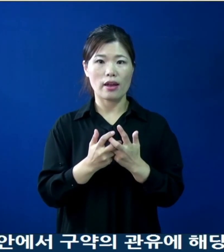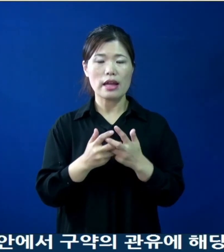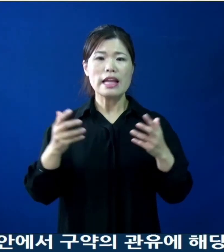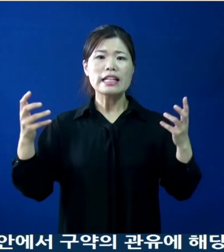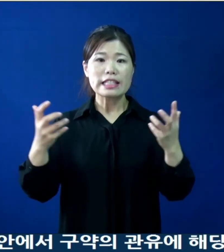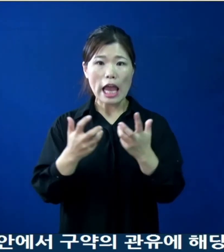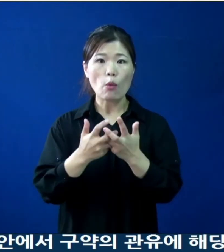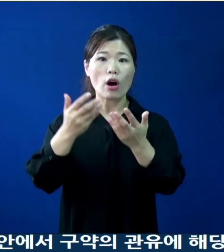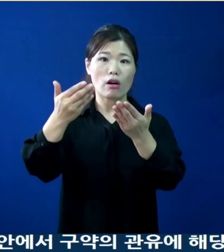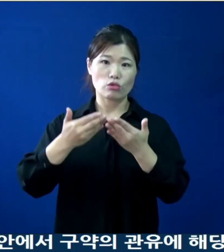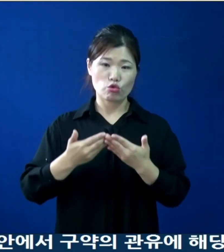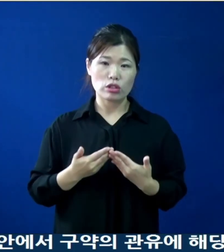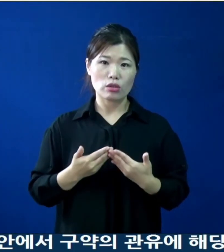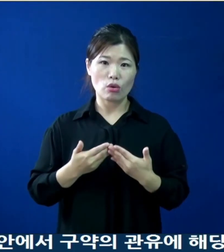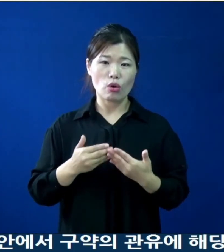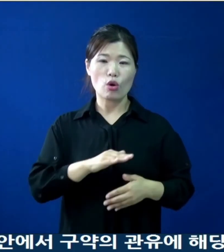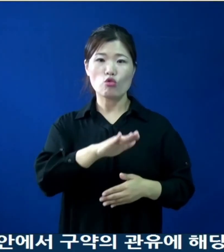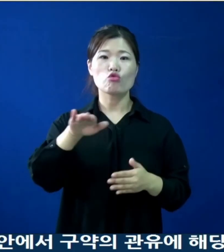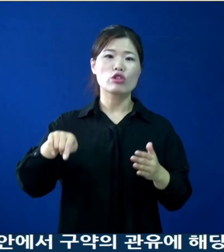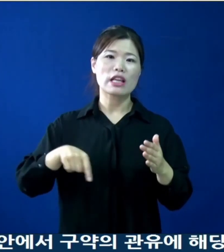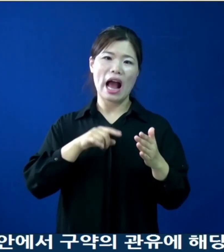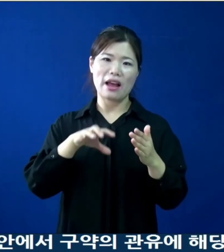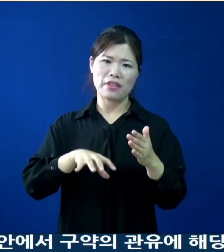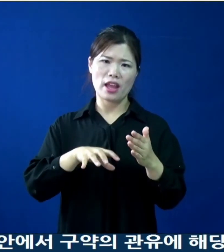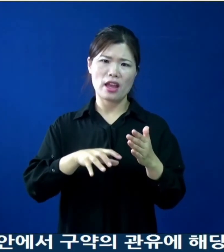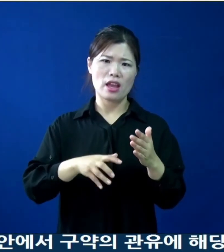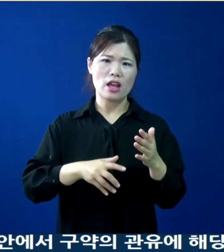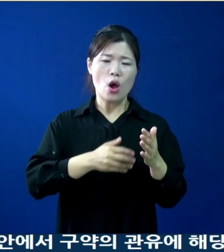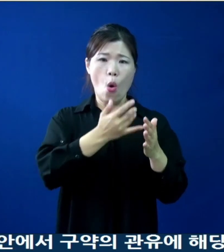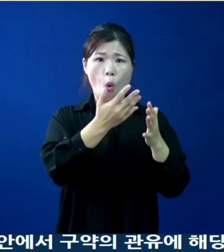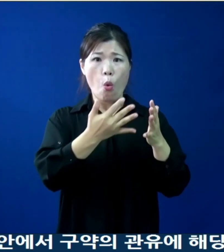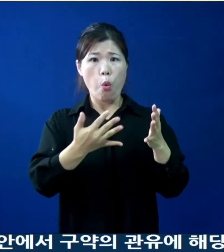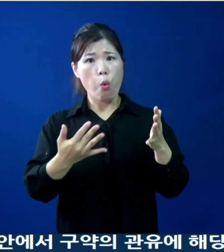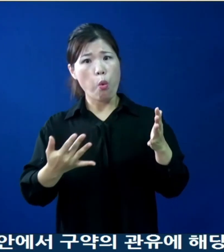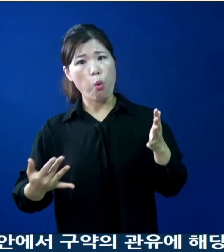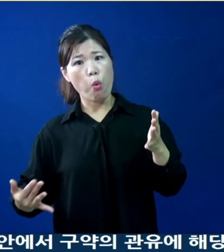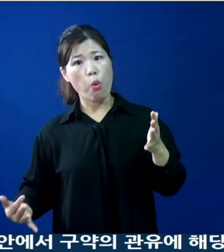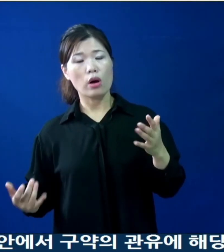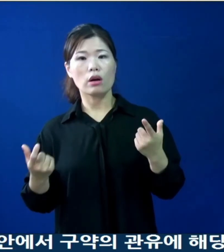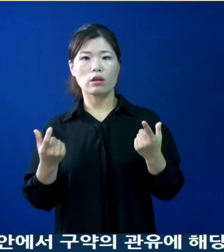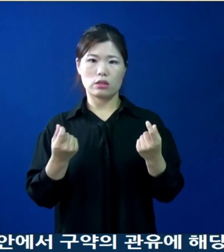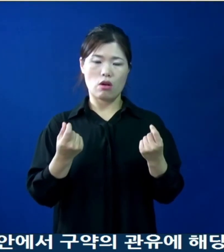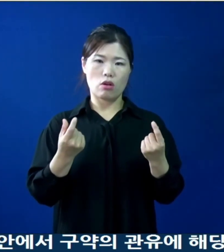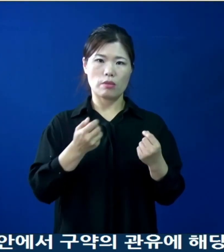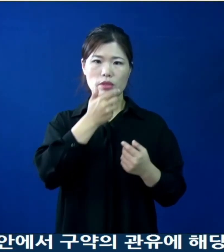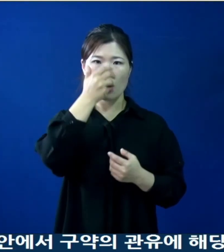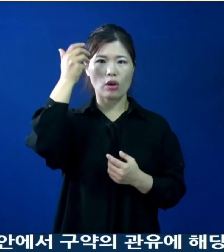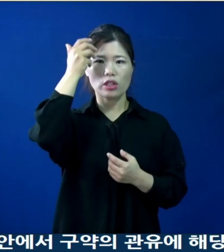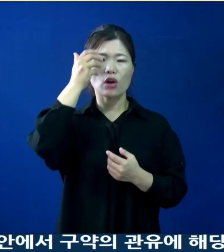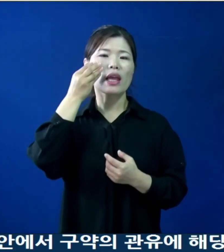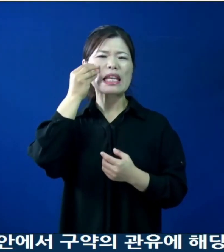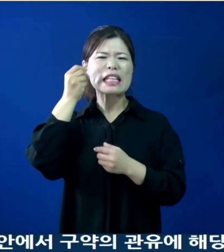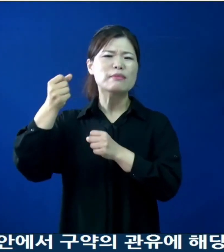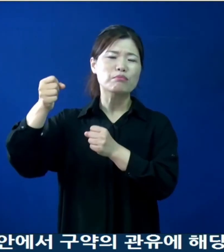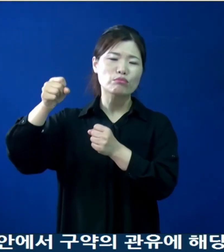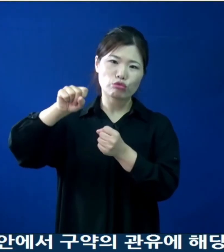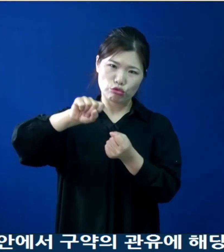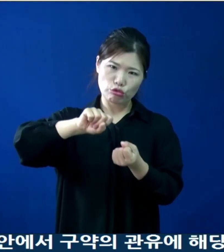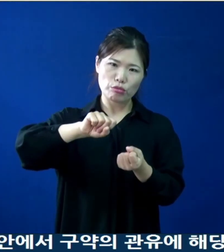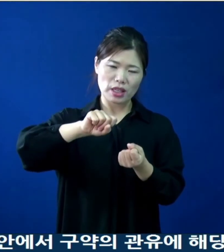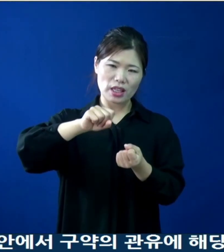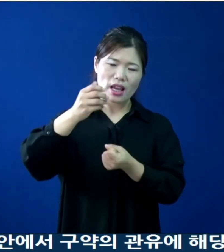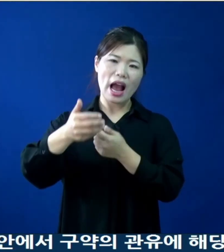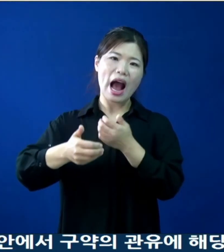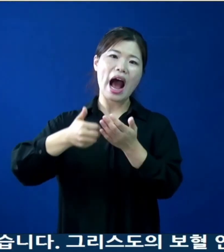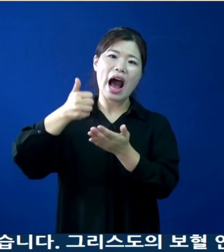채우고 우리 안에 쏟아져 흐르듯이 성령의 기름 부음이